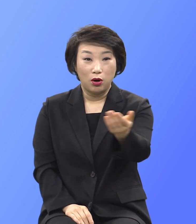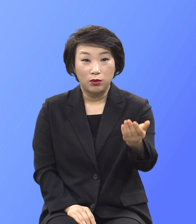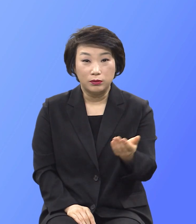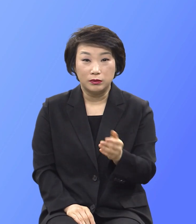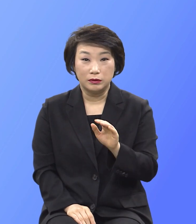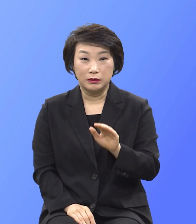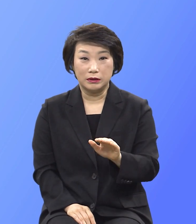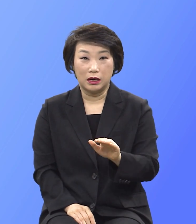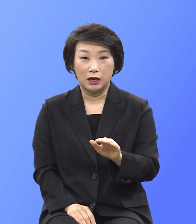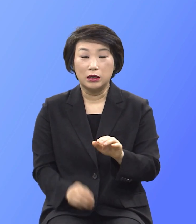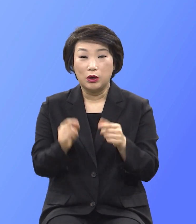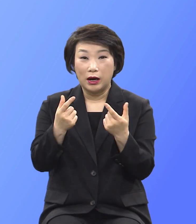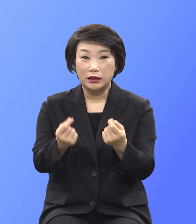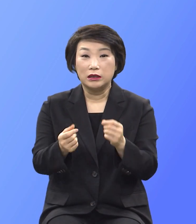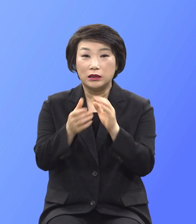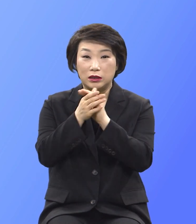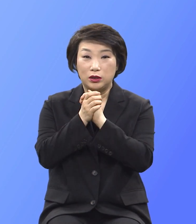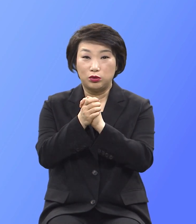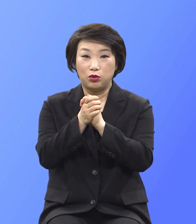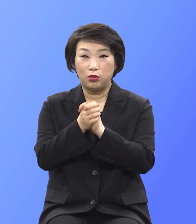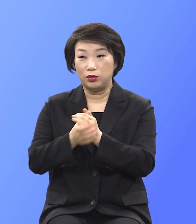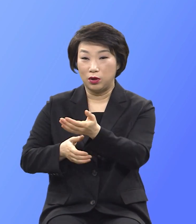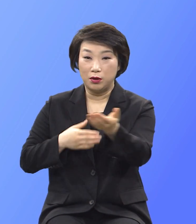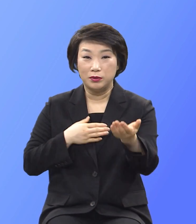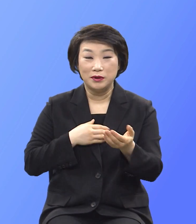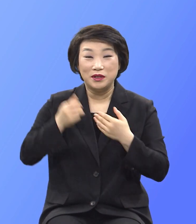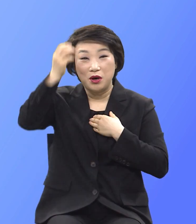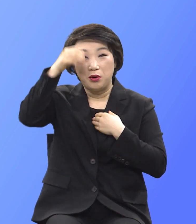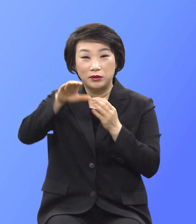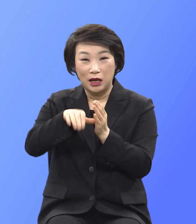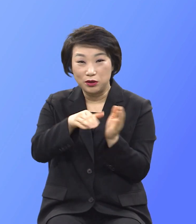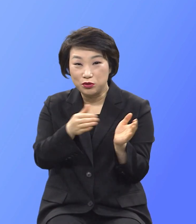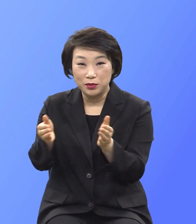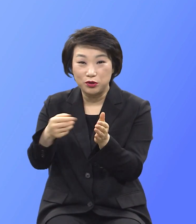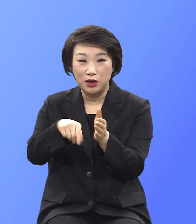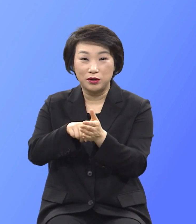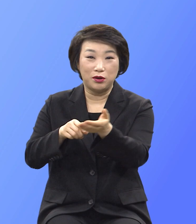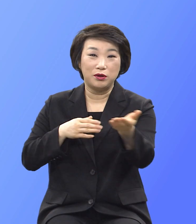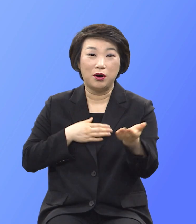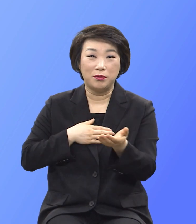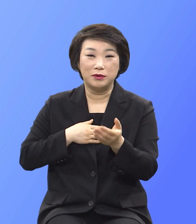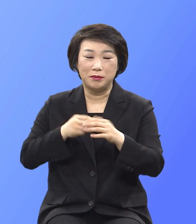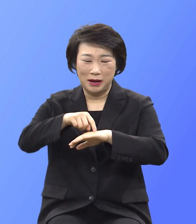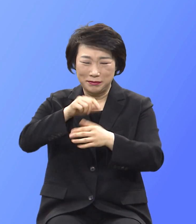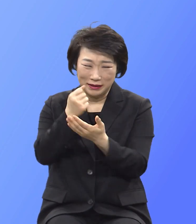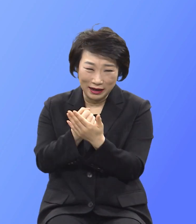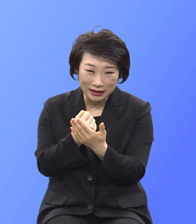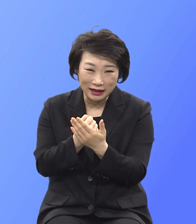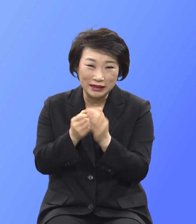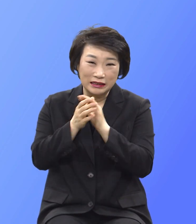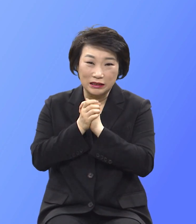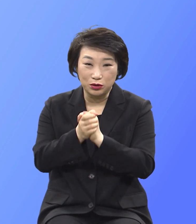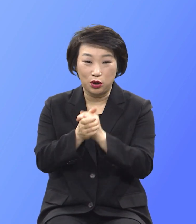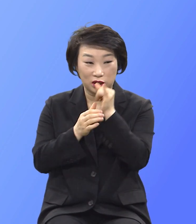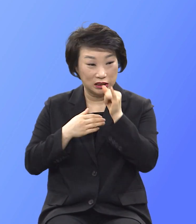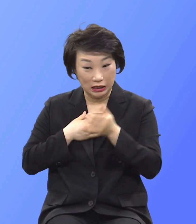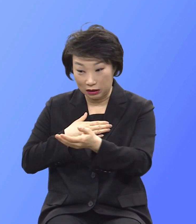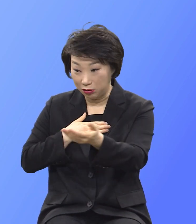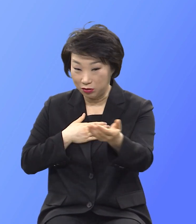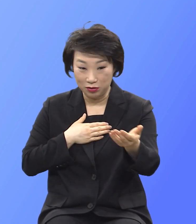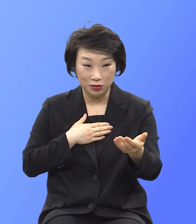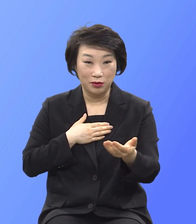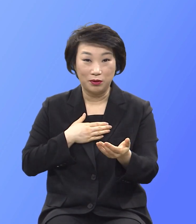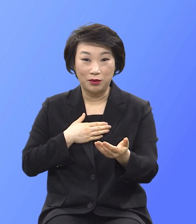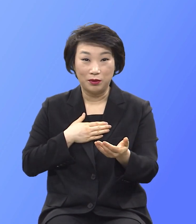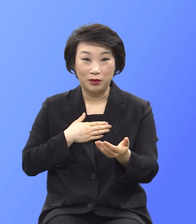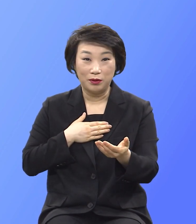여러분들이 그런 기도를 여러분의 영혼의 때를 위해서 애타게 하고 계시냐 그 말입니다.